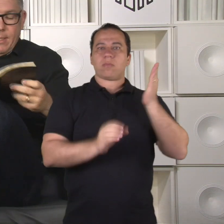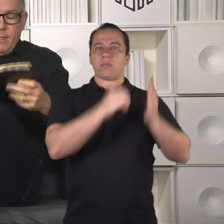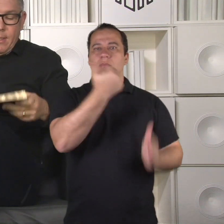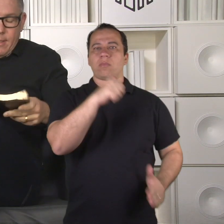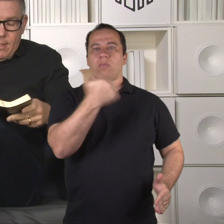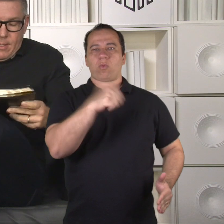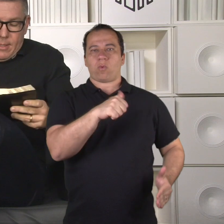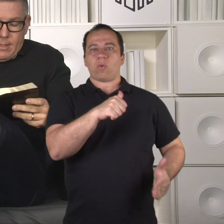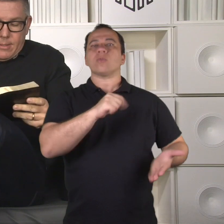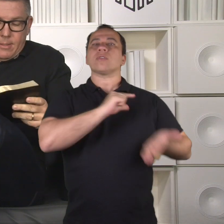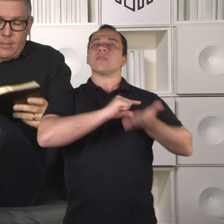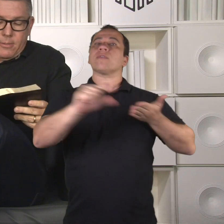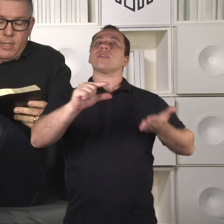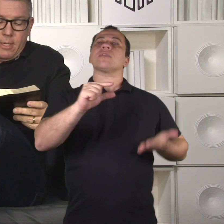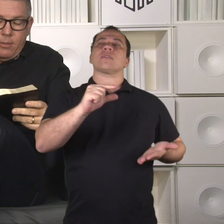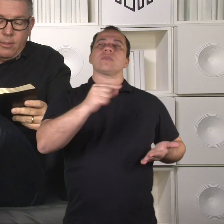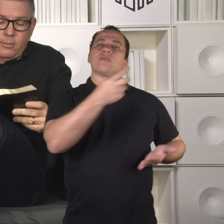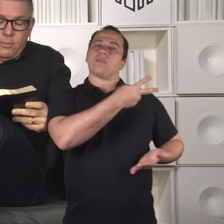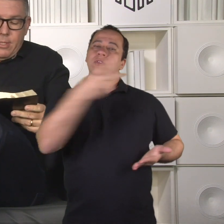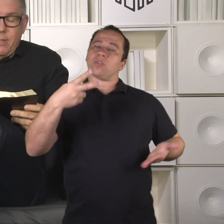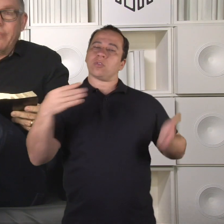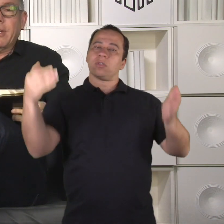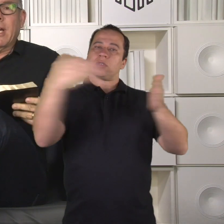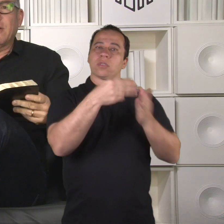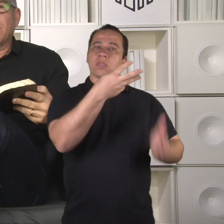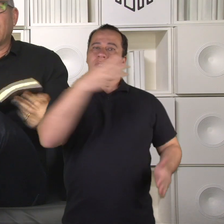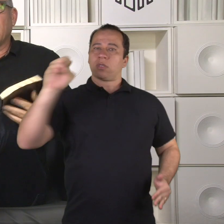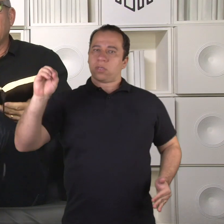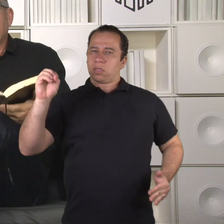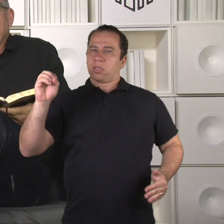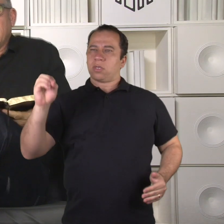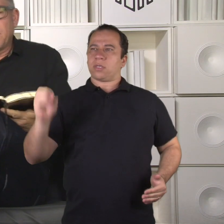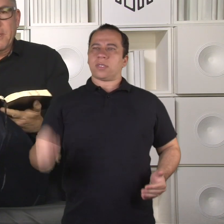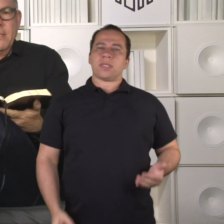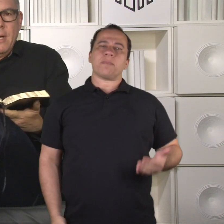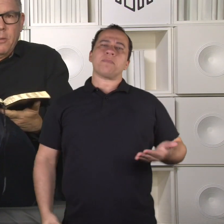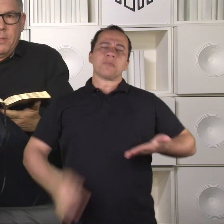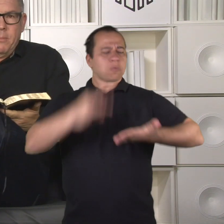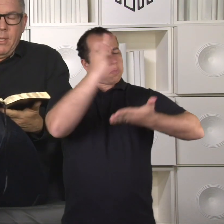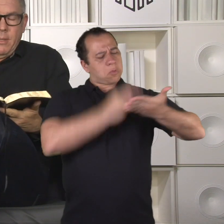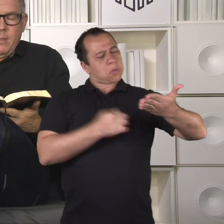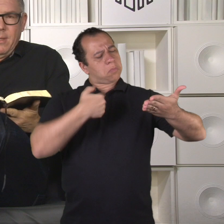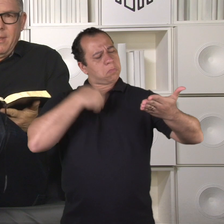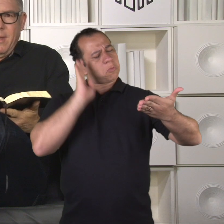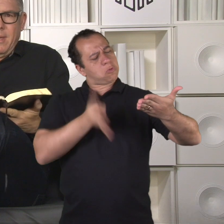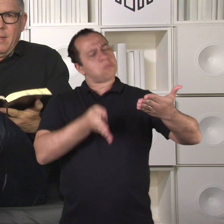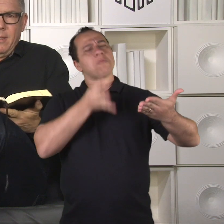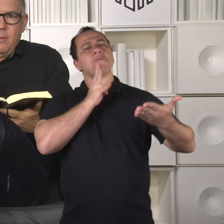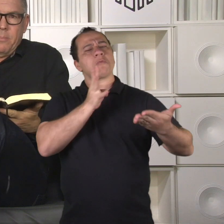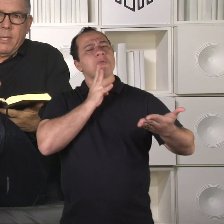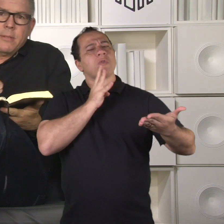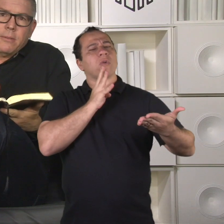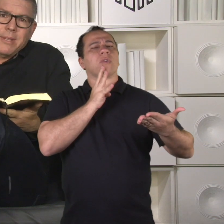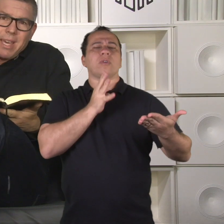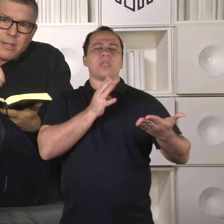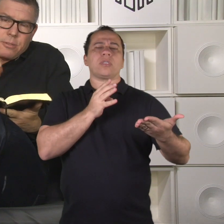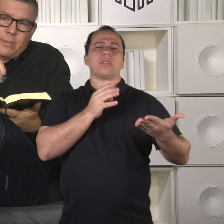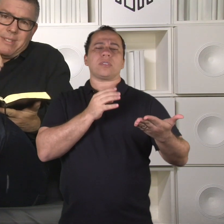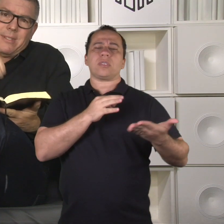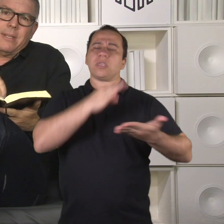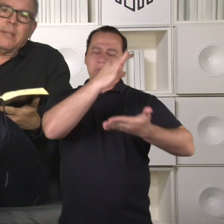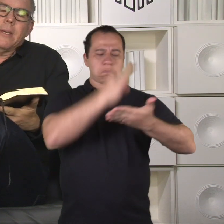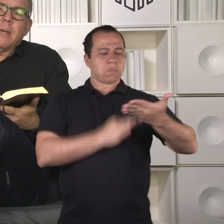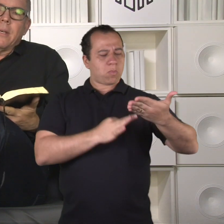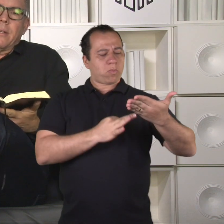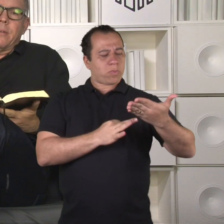28 a 30, esse texto ganhou um significado todo especial para mim, não apenas o texto